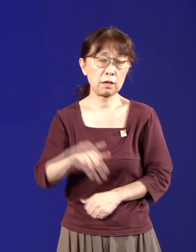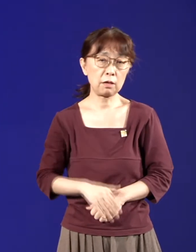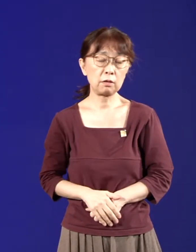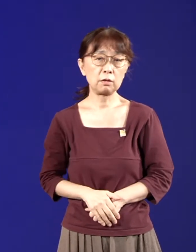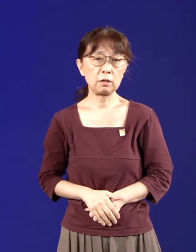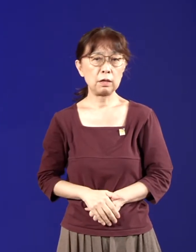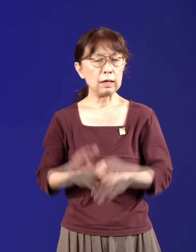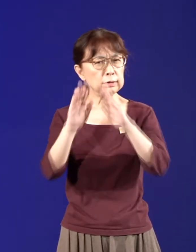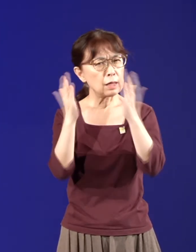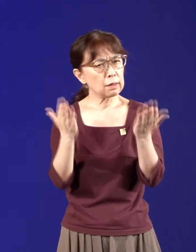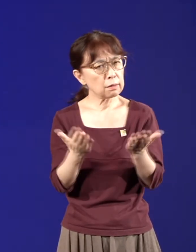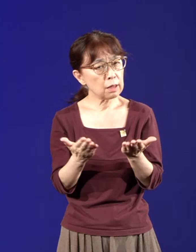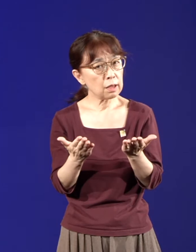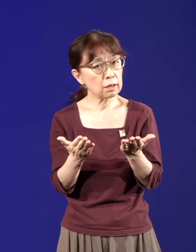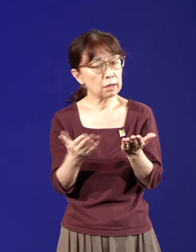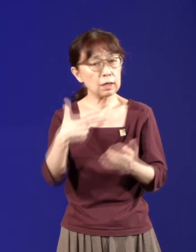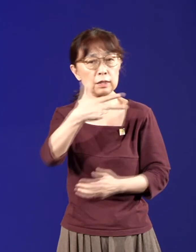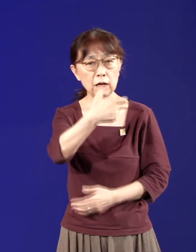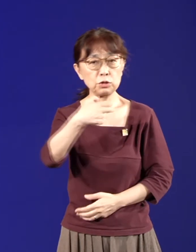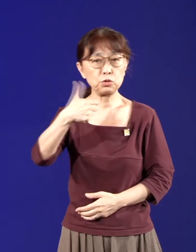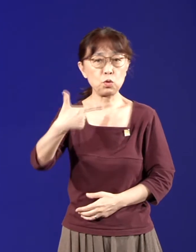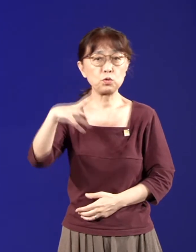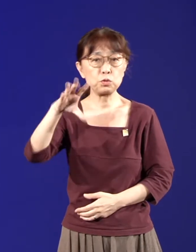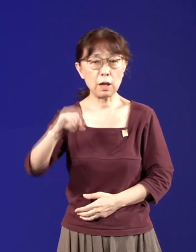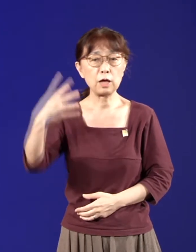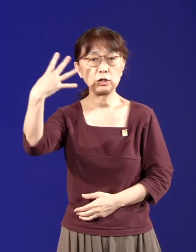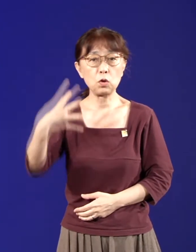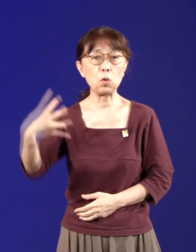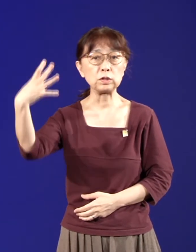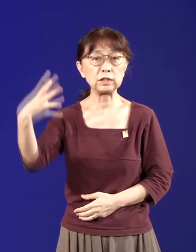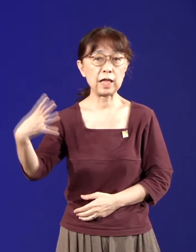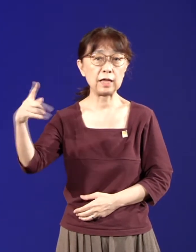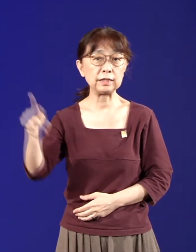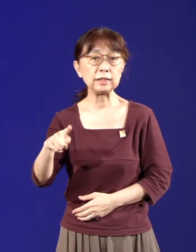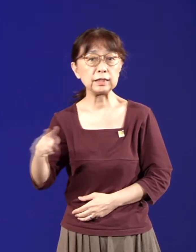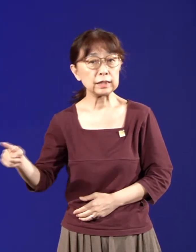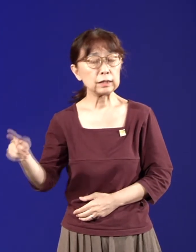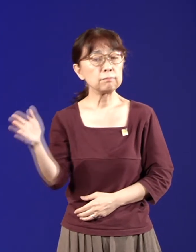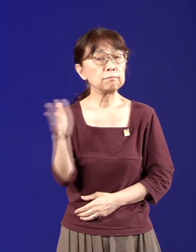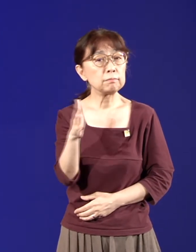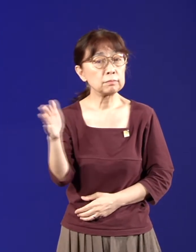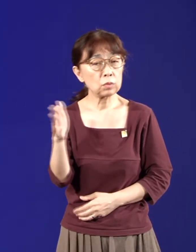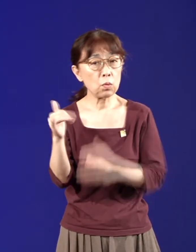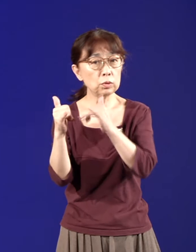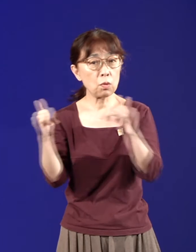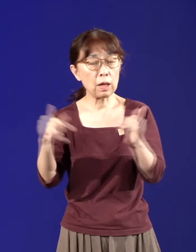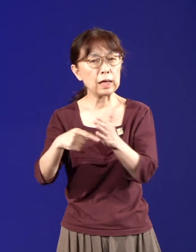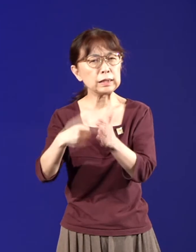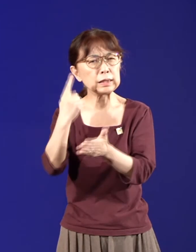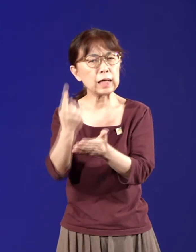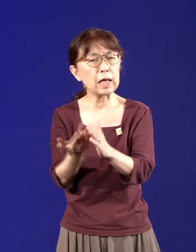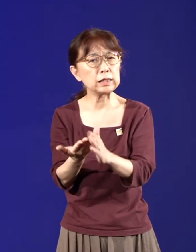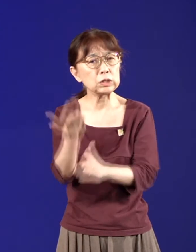全体でですね、76万4000人余りの方が 1回以上接種を